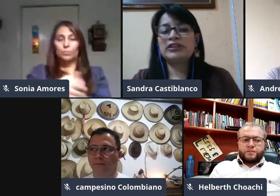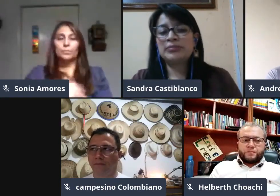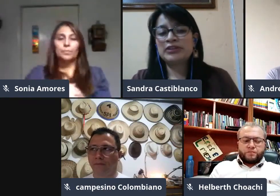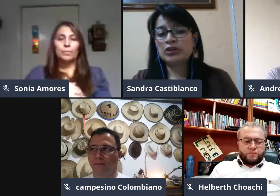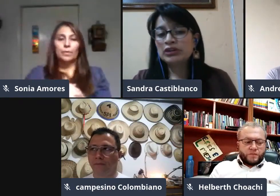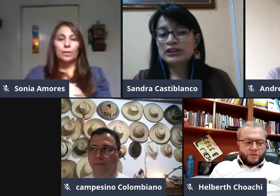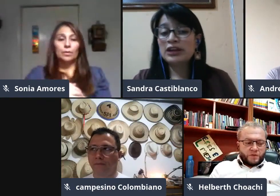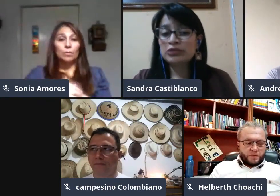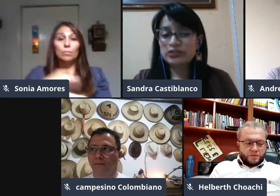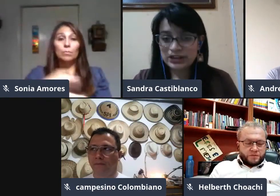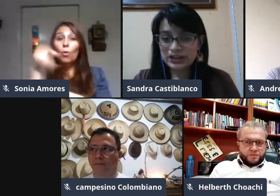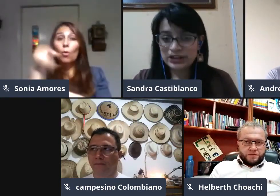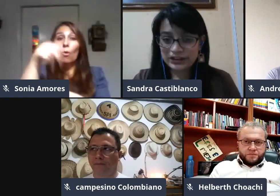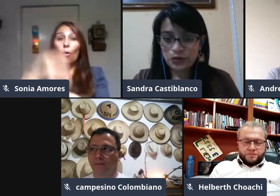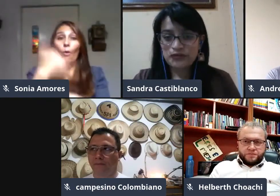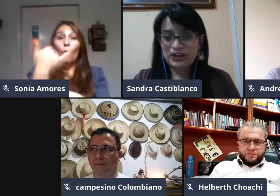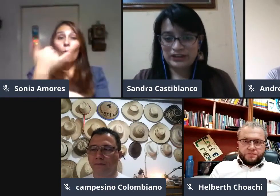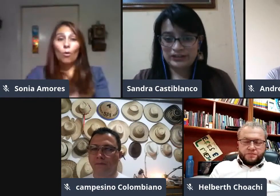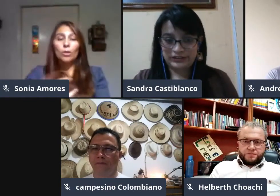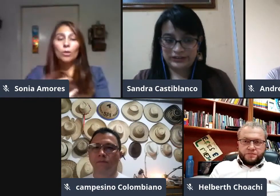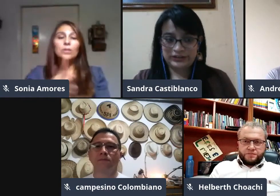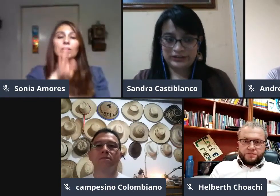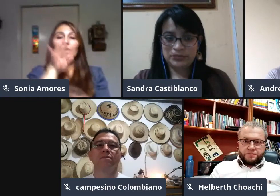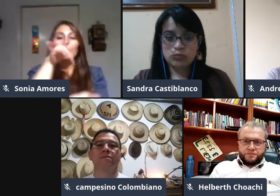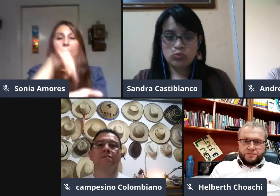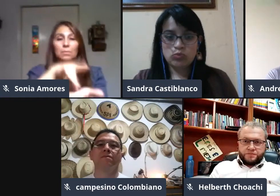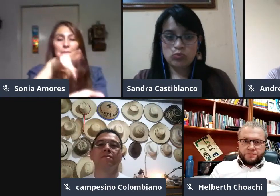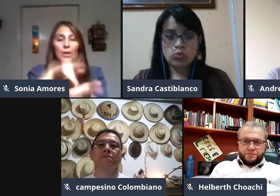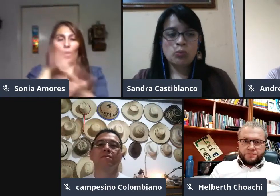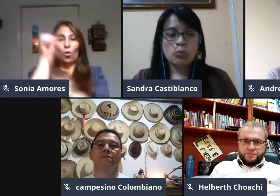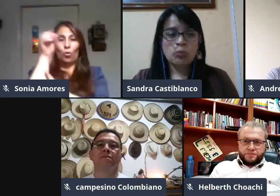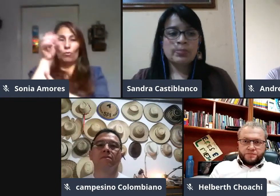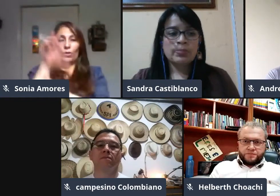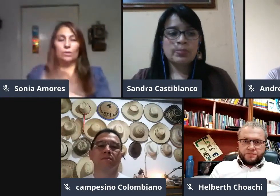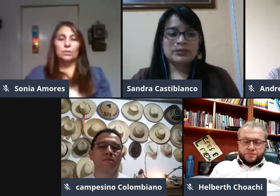tendremos la participación de los siguientes conferencistas.